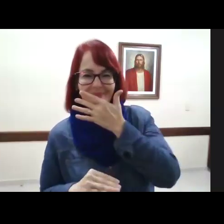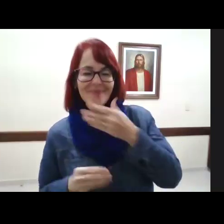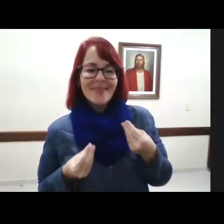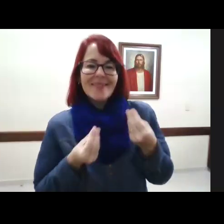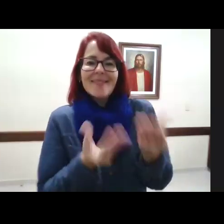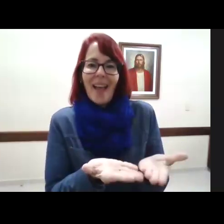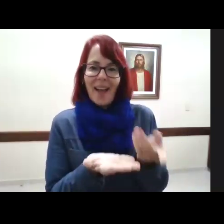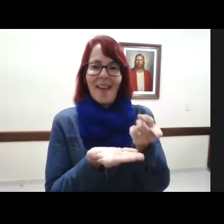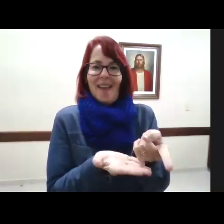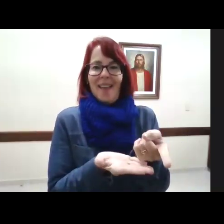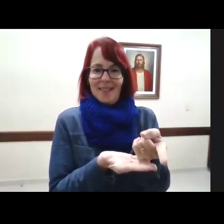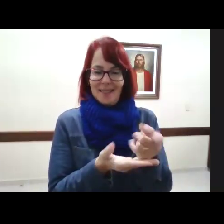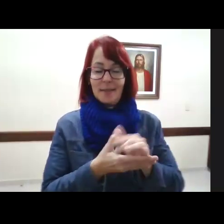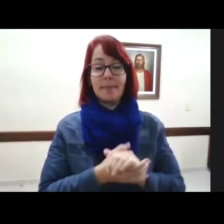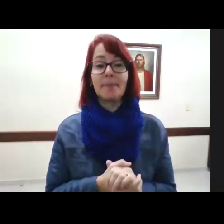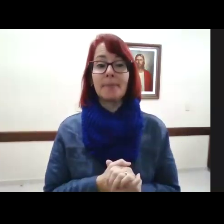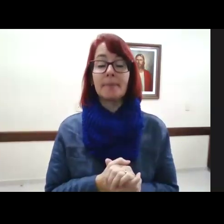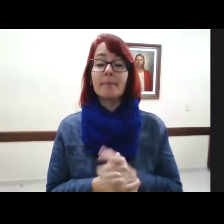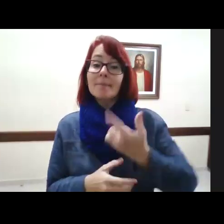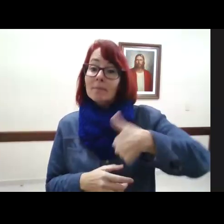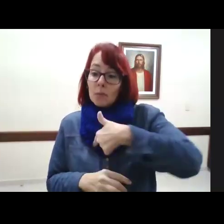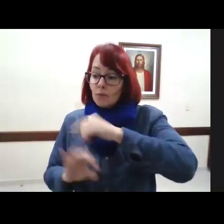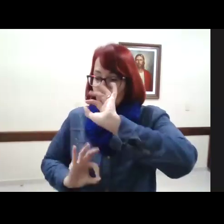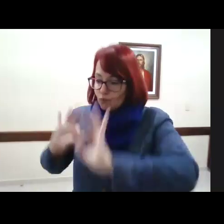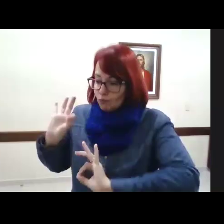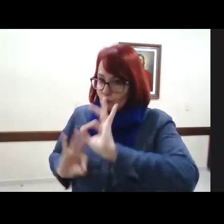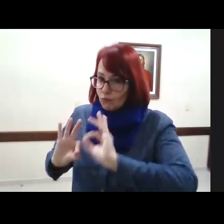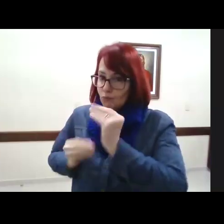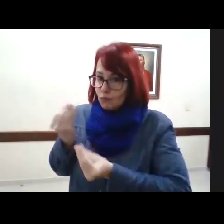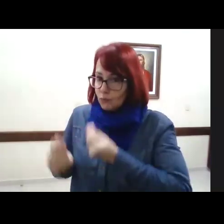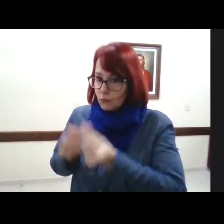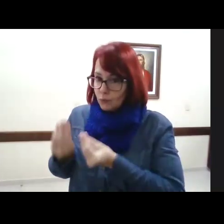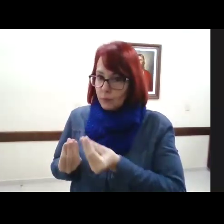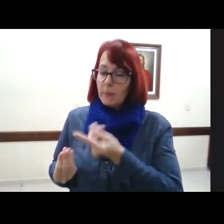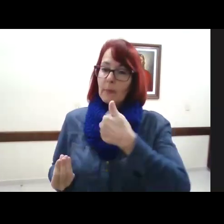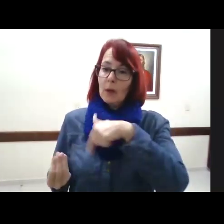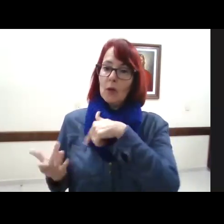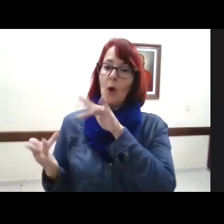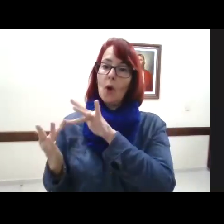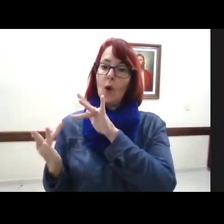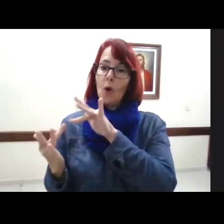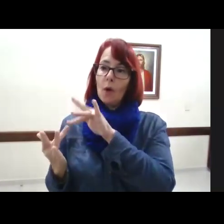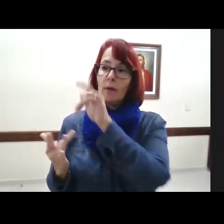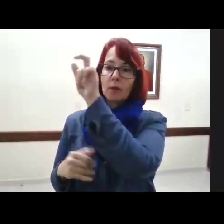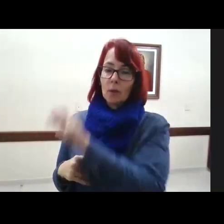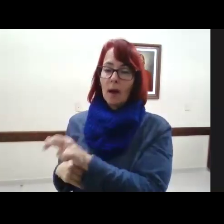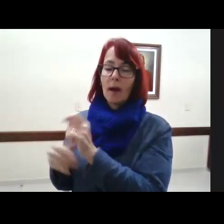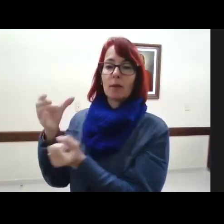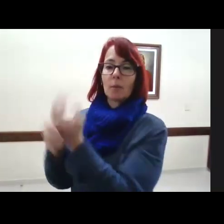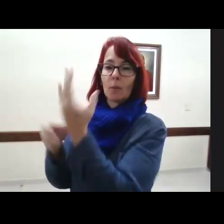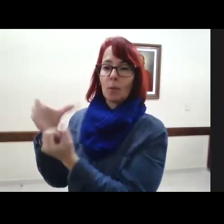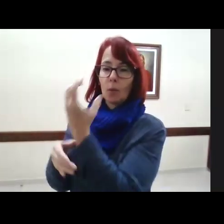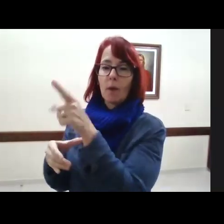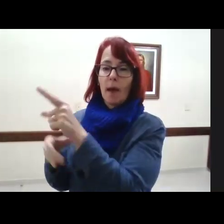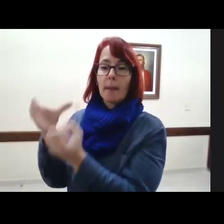cuidados. A melhor forma que encontramos de fazer isso foi entrar em contato com um fabricante, um bom fabricante de